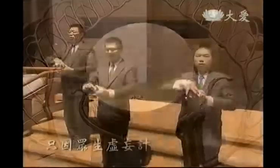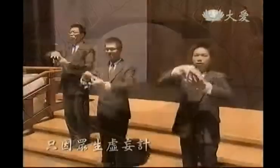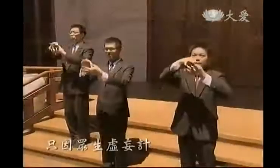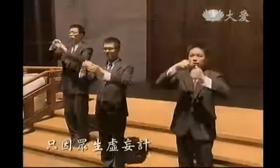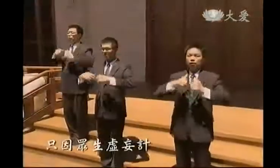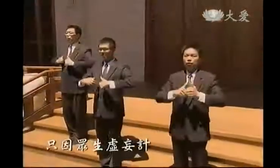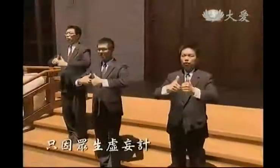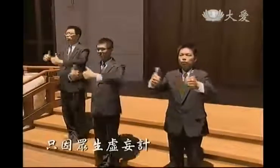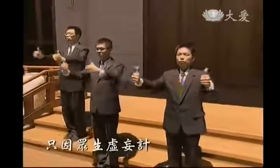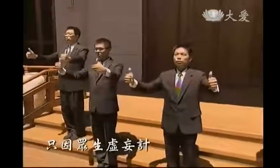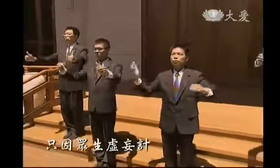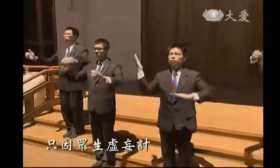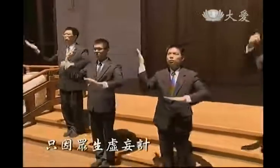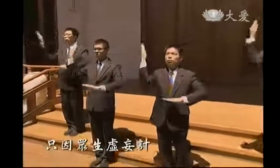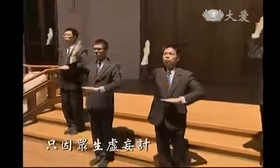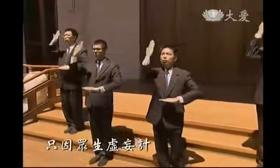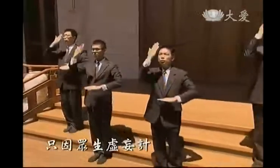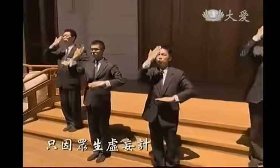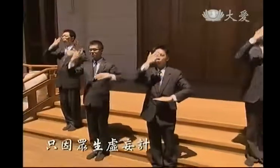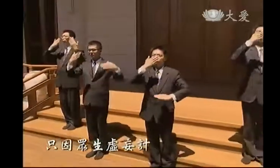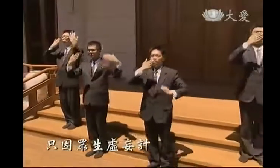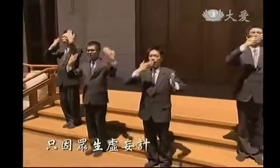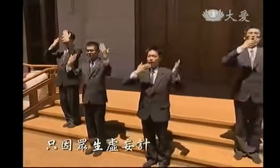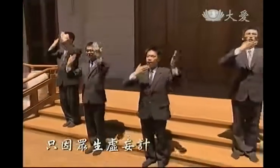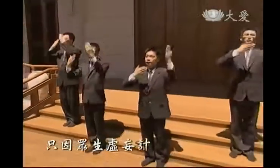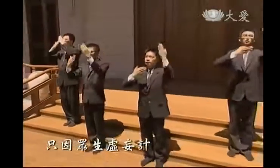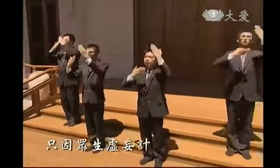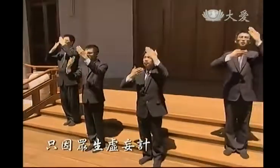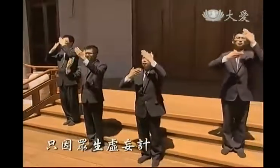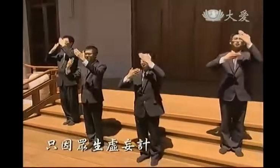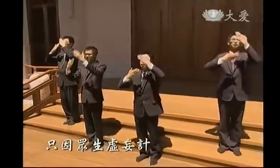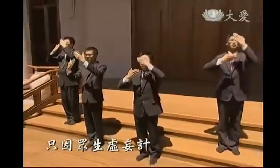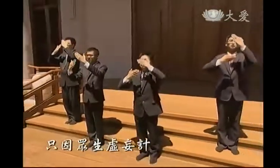只因众生虚妄计，